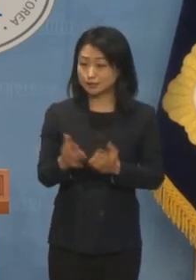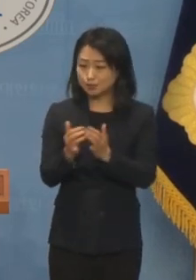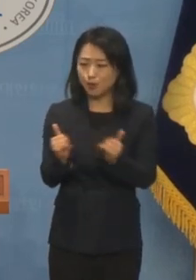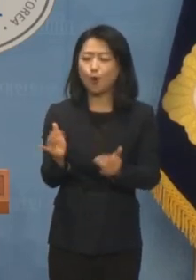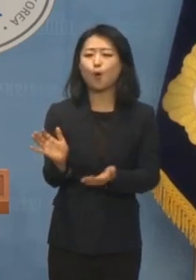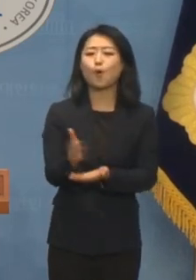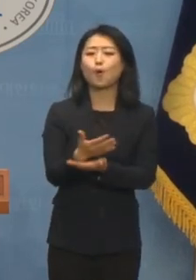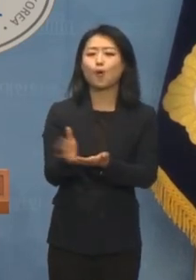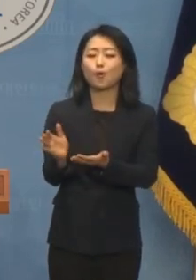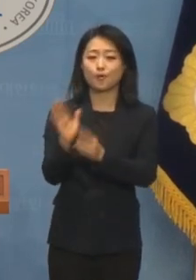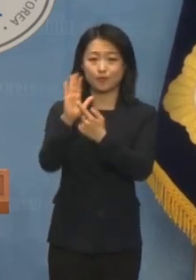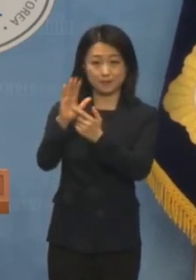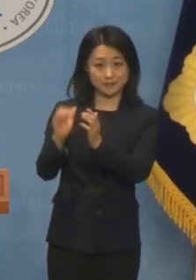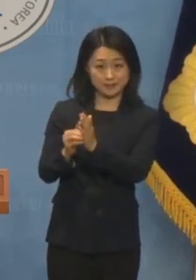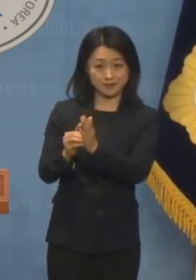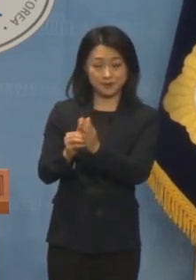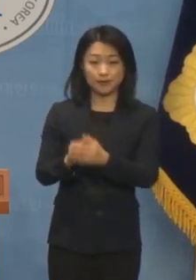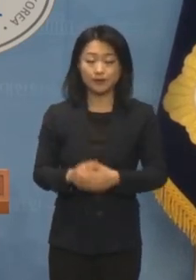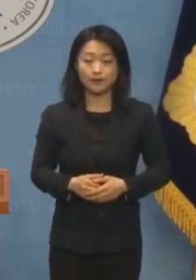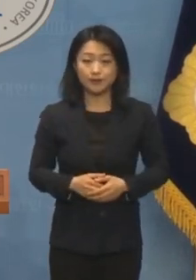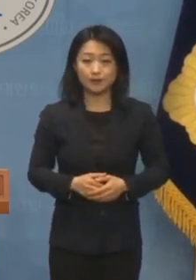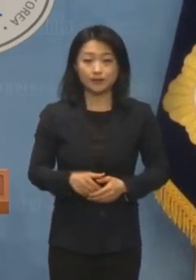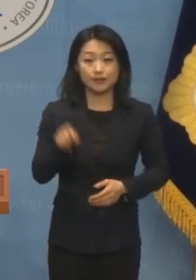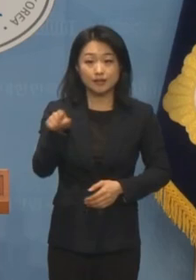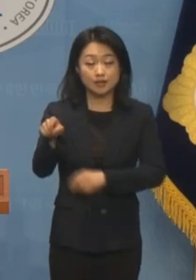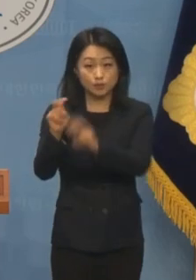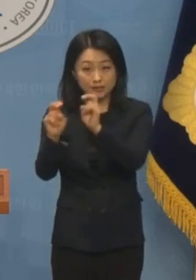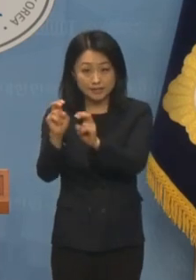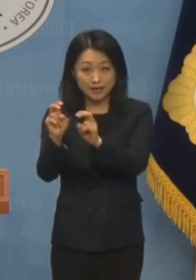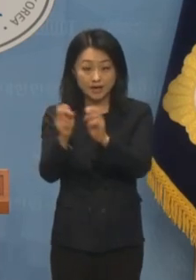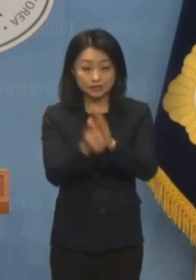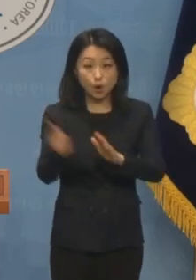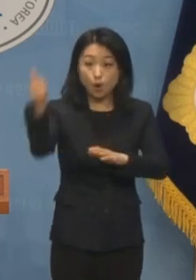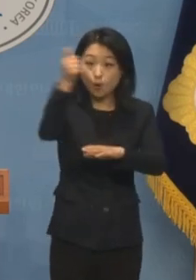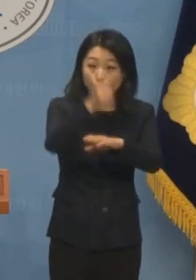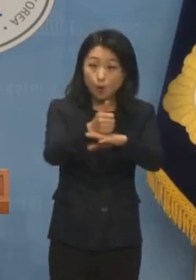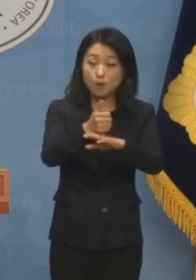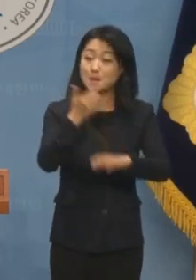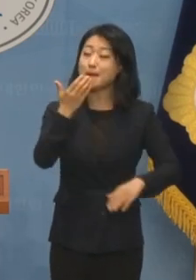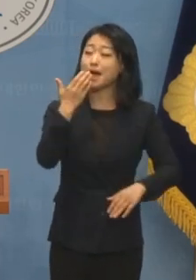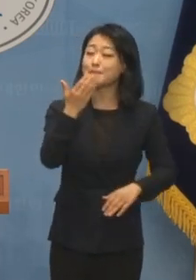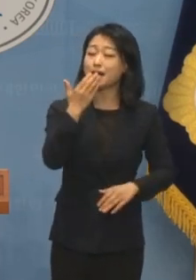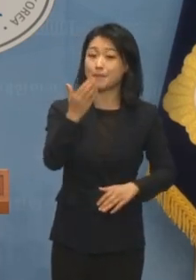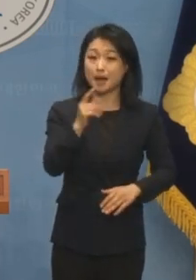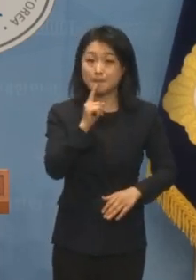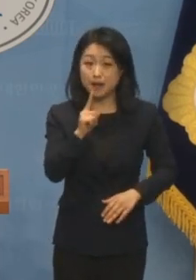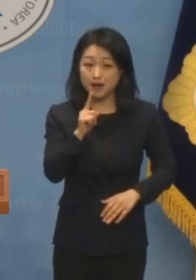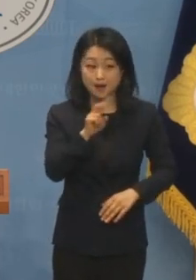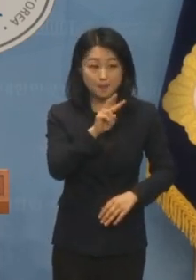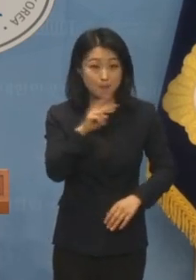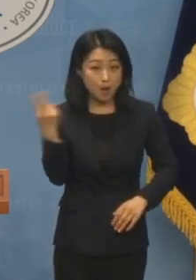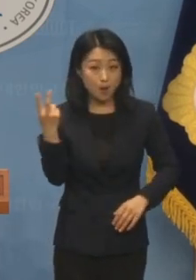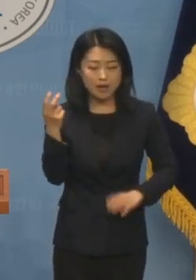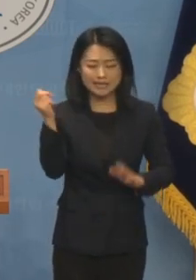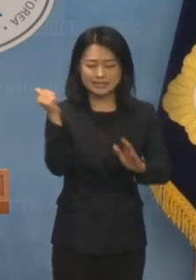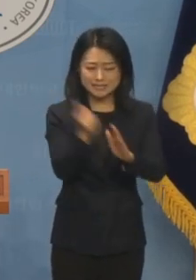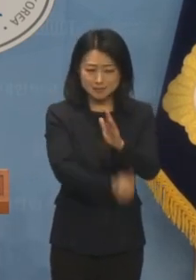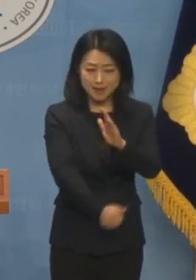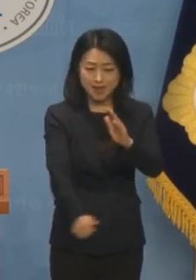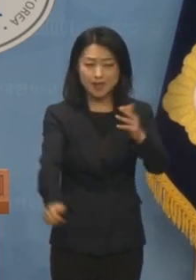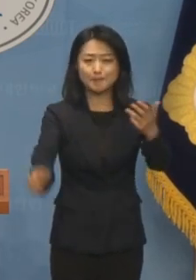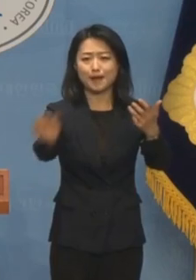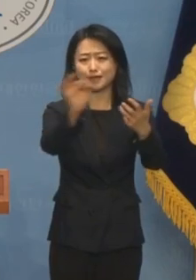없다고 합니다 액지 측은 성공 확률이 높다고 하더니 갑자기 실패확률이